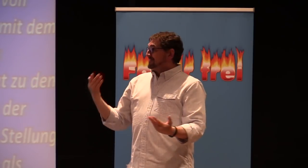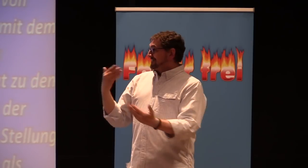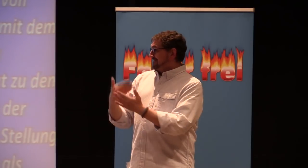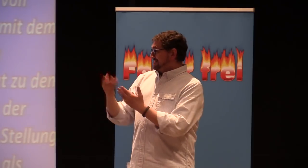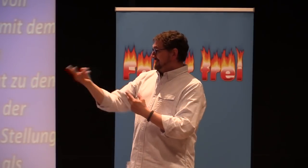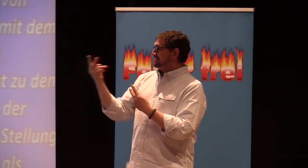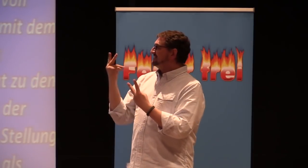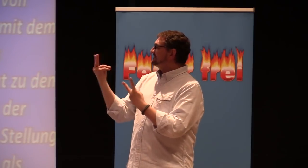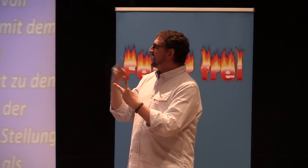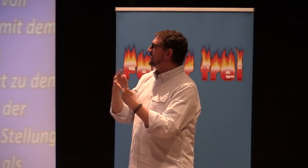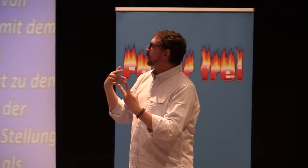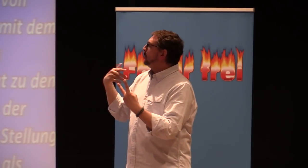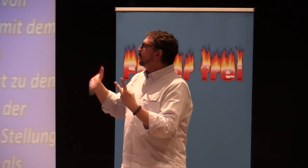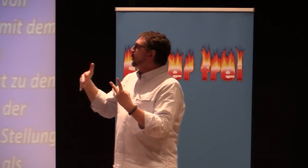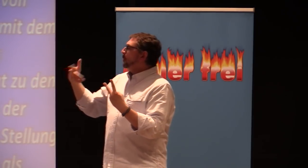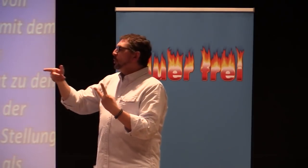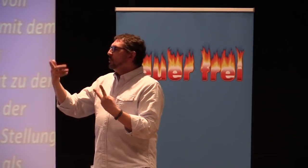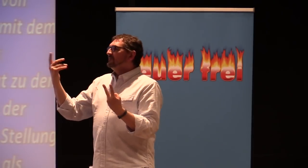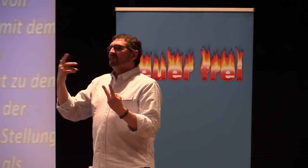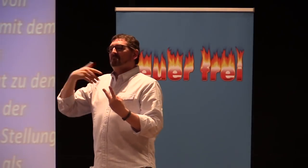genau das ist das Problem in der heutigen Gesellschaft.